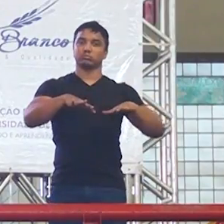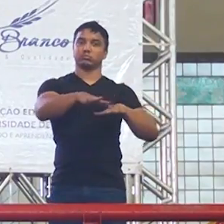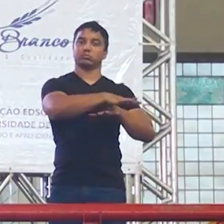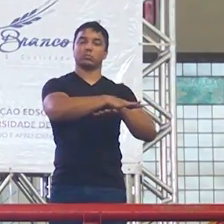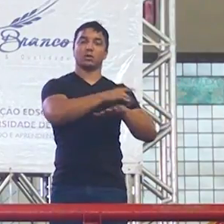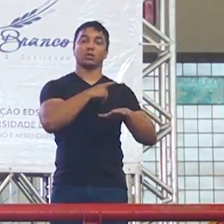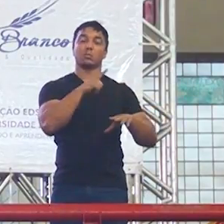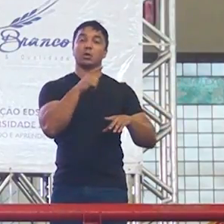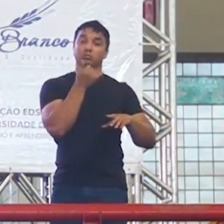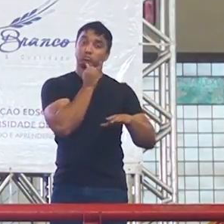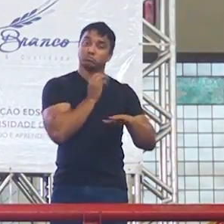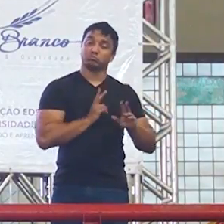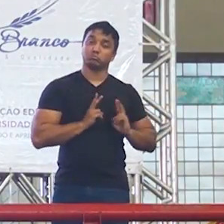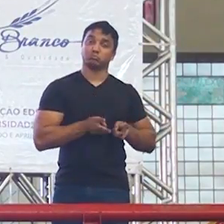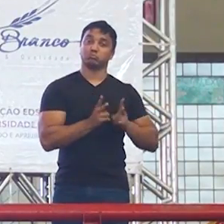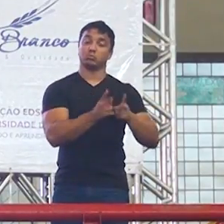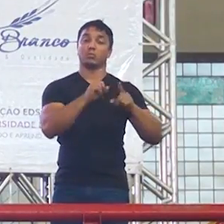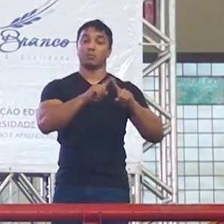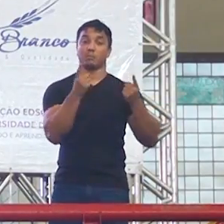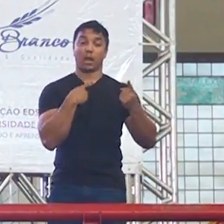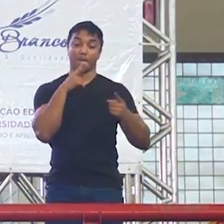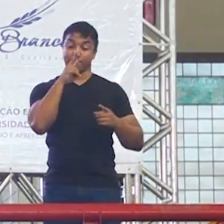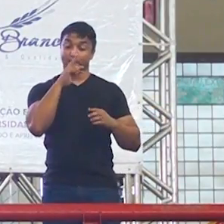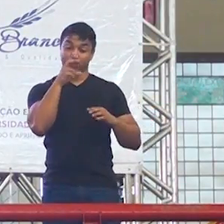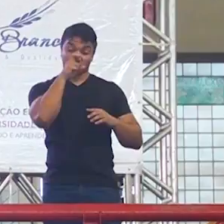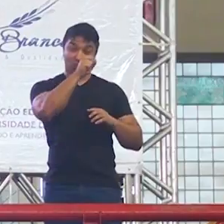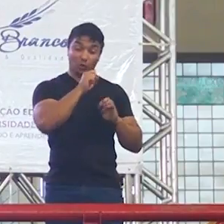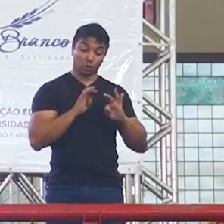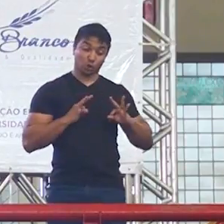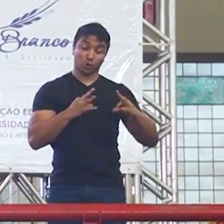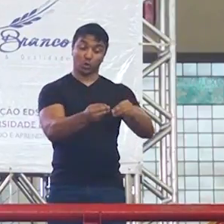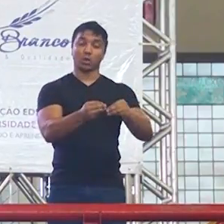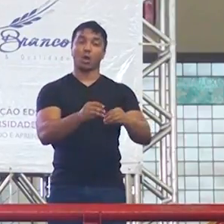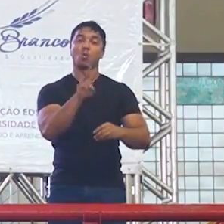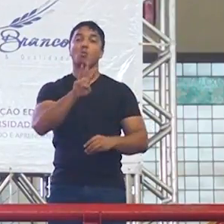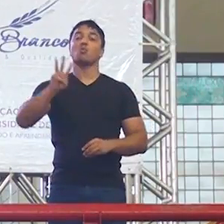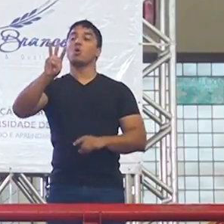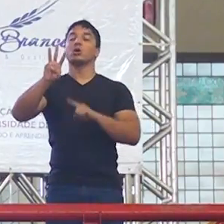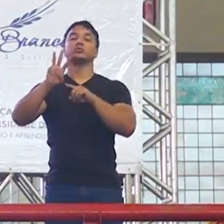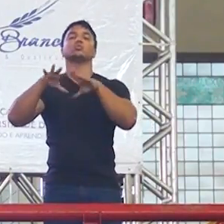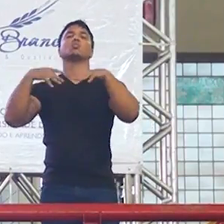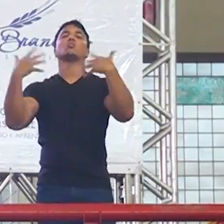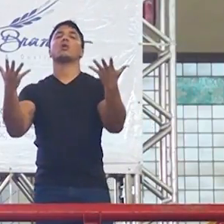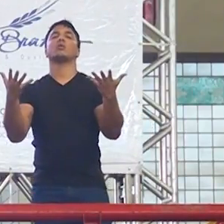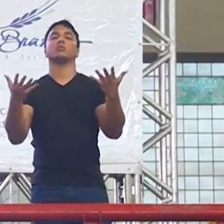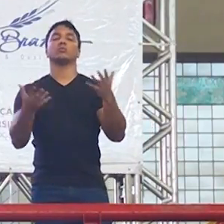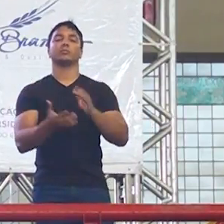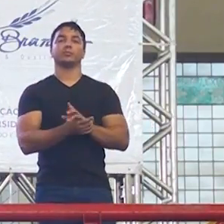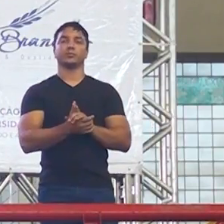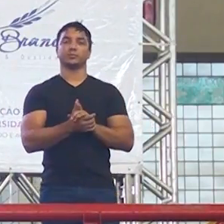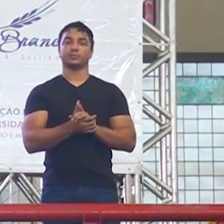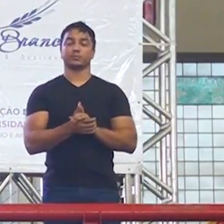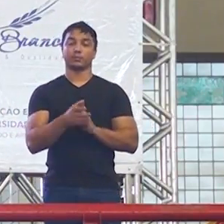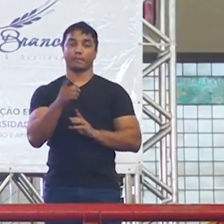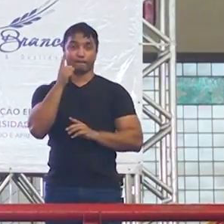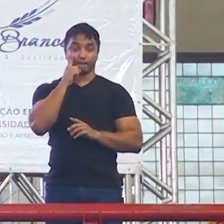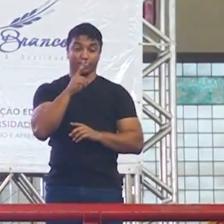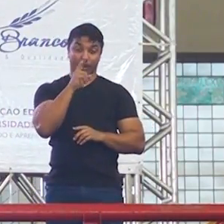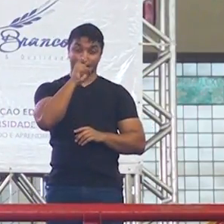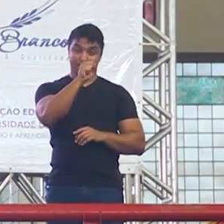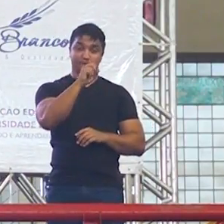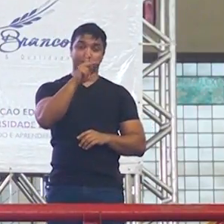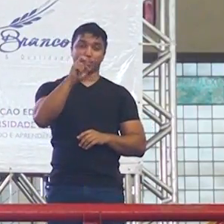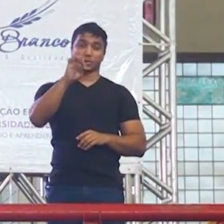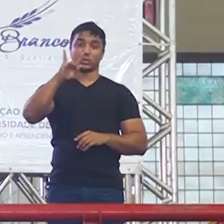o funcionamento, a potência total em watts será de... A potência em